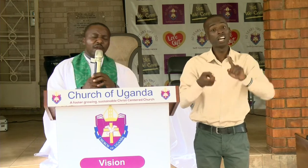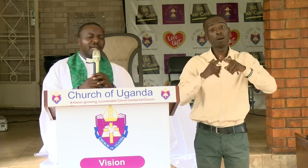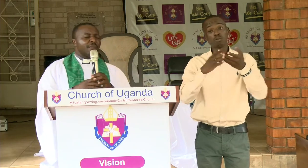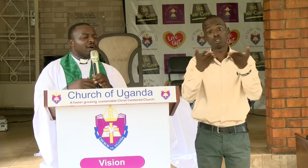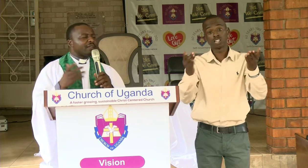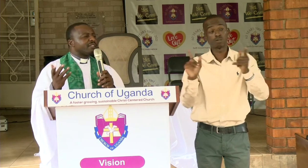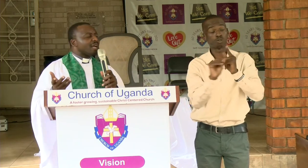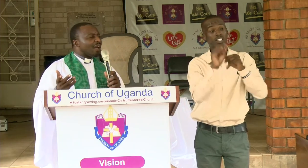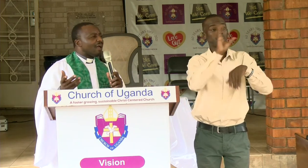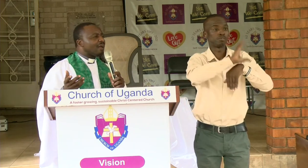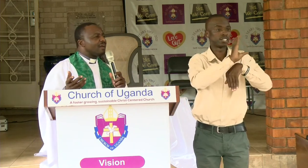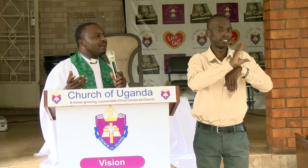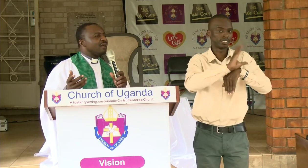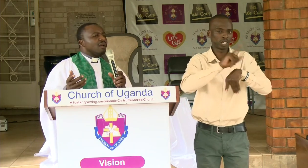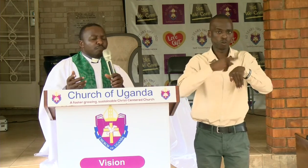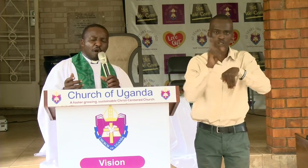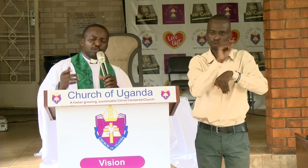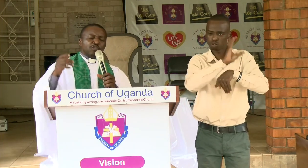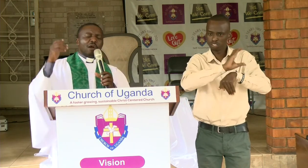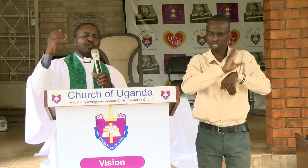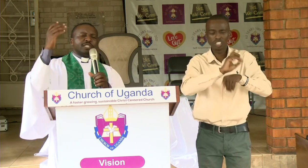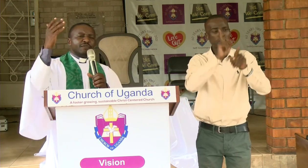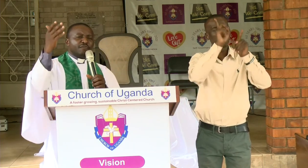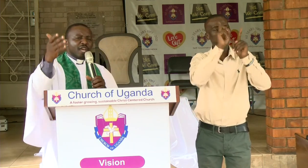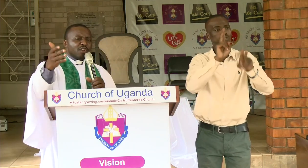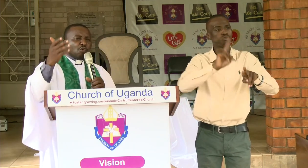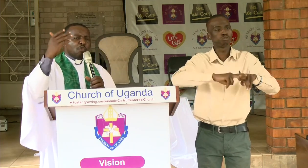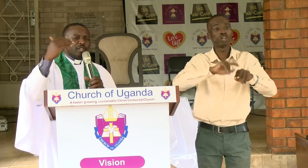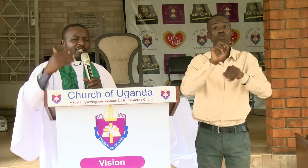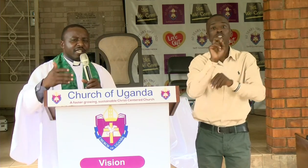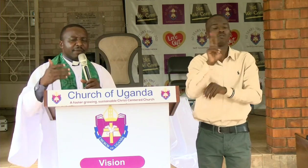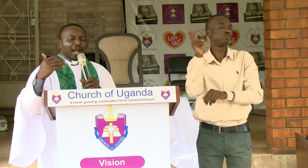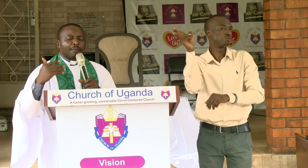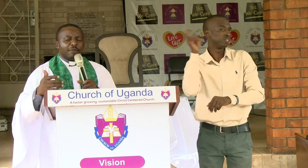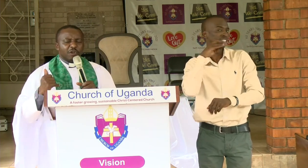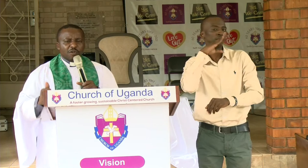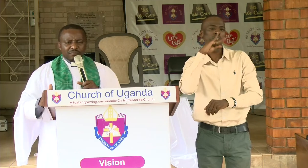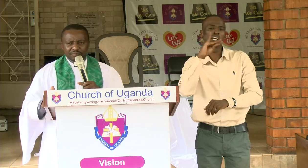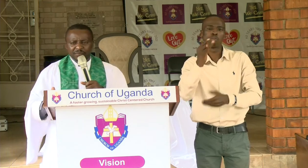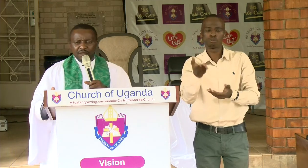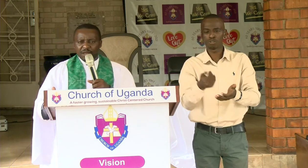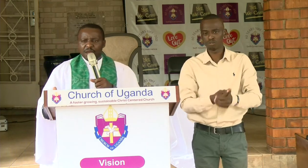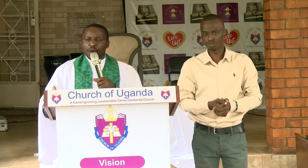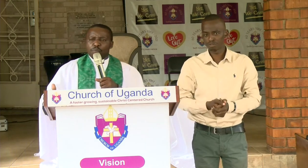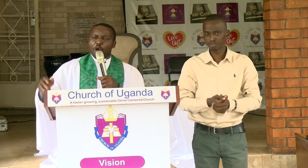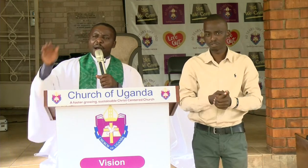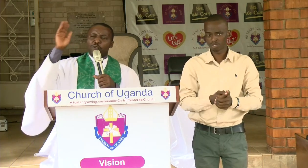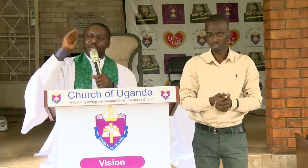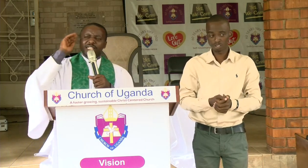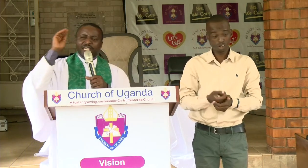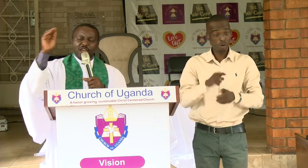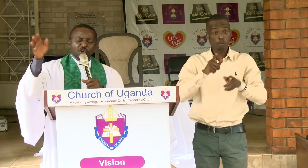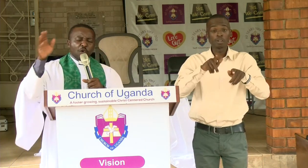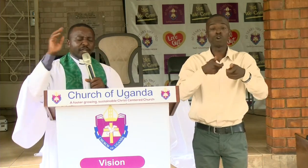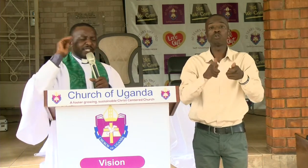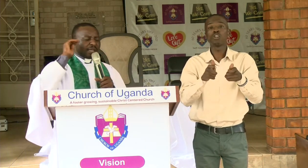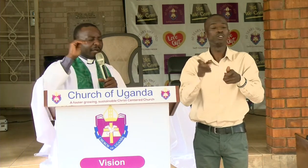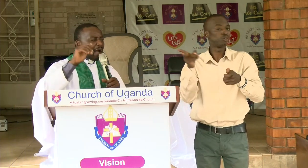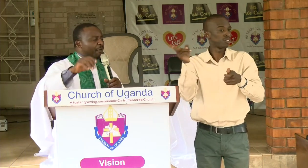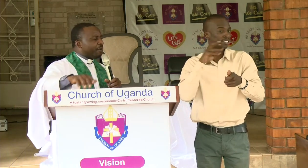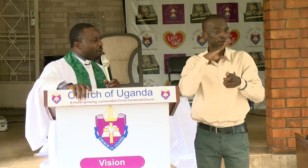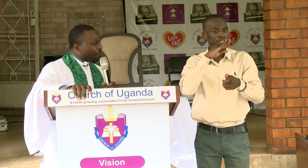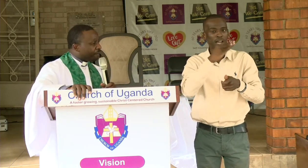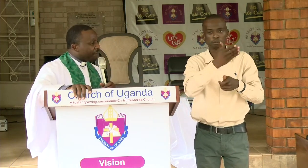abooluganda buli lw'ogenda mu kkanisa bw'otuula ku ttivi eyo kuwuliriza ebigambo bino bw'oba ku leediyo eyo